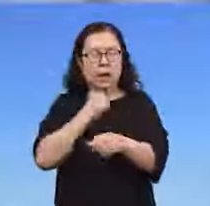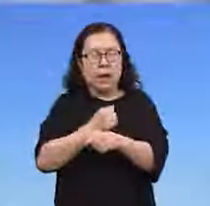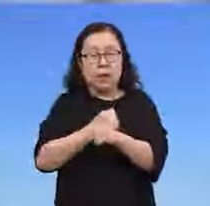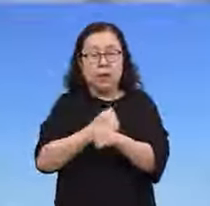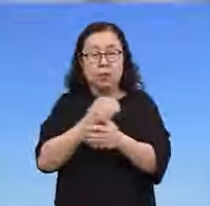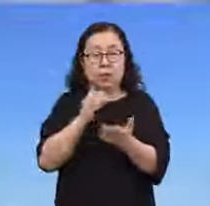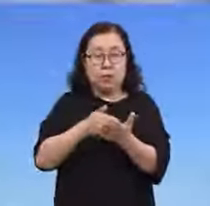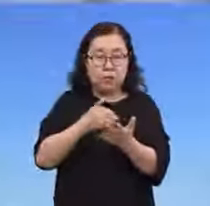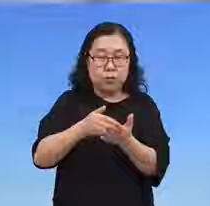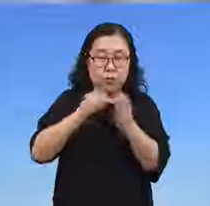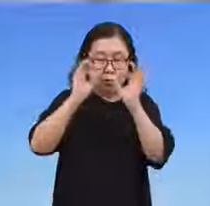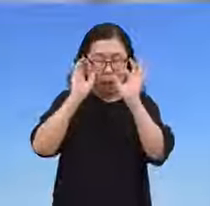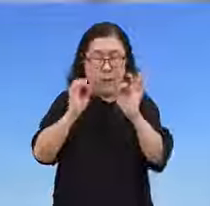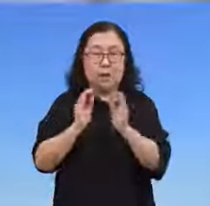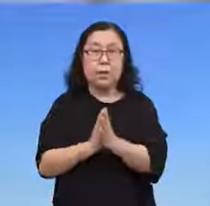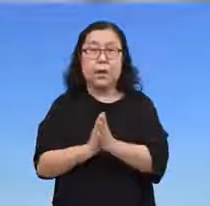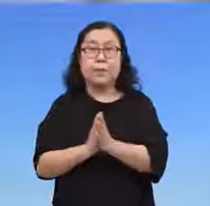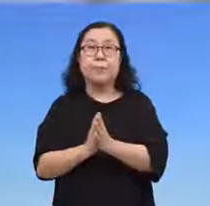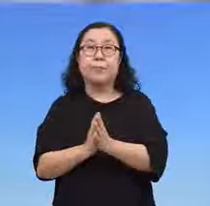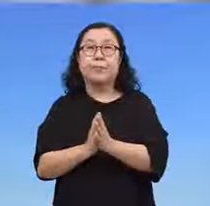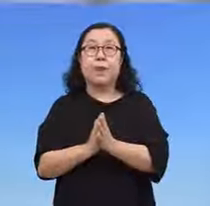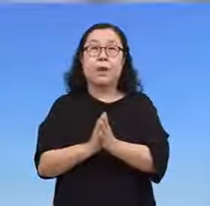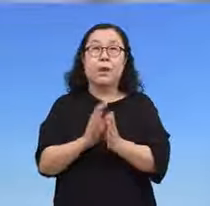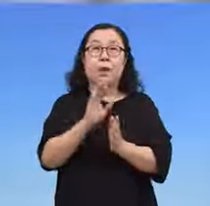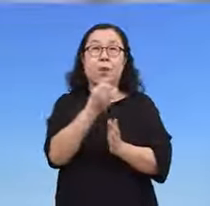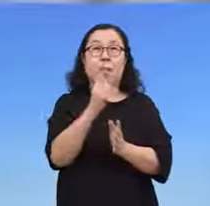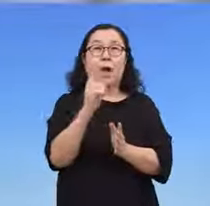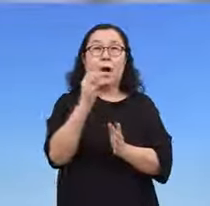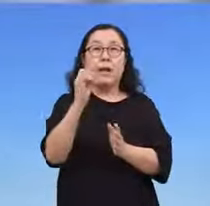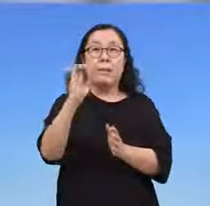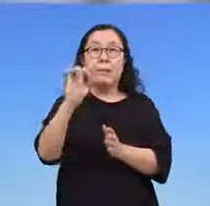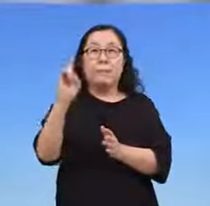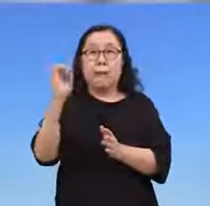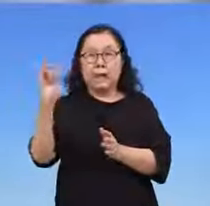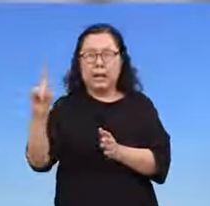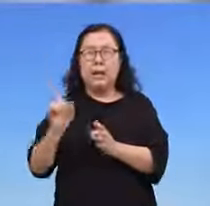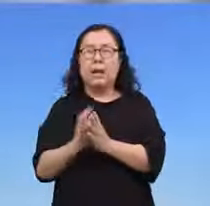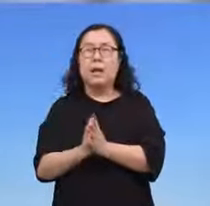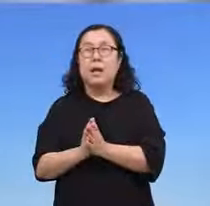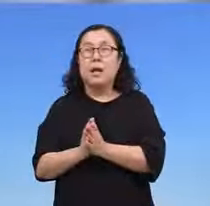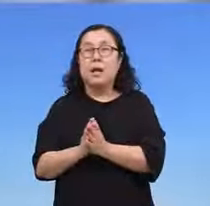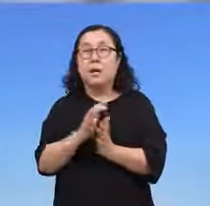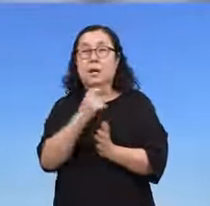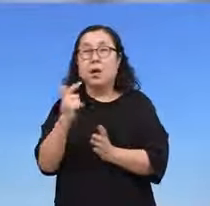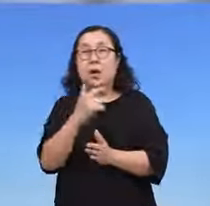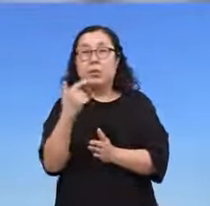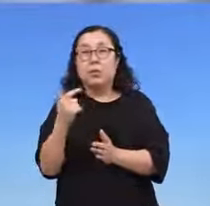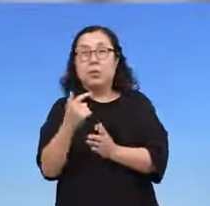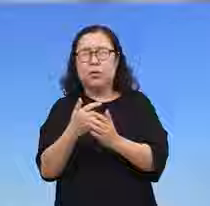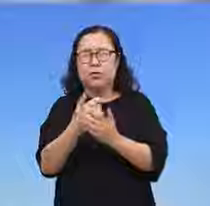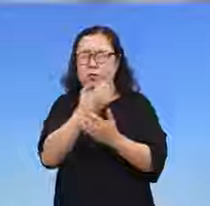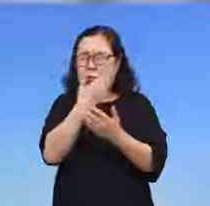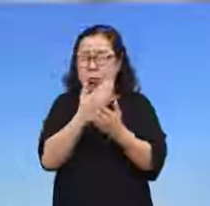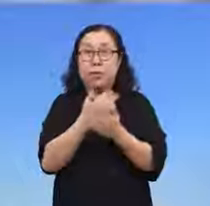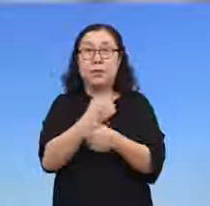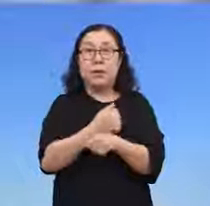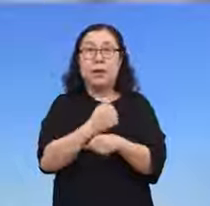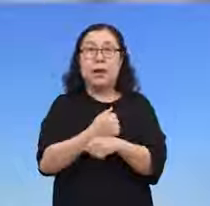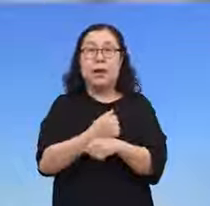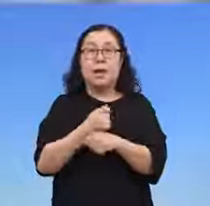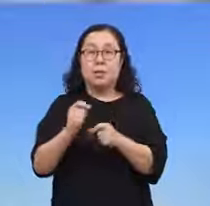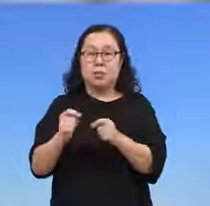뭐 뉴스도 보고 이래야 되니까요. 와이파이가 너무 절실해요. 호텔에 가서도 하여튼 뭐 와이파이가 제일